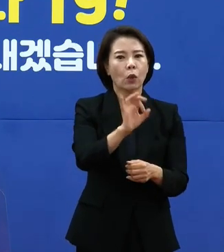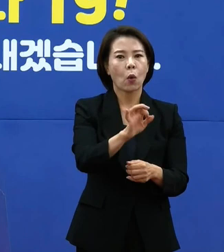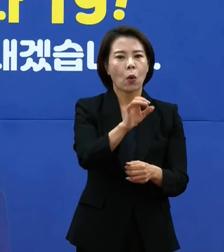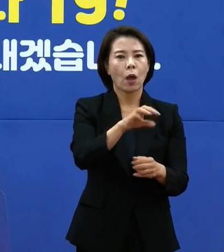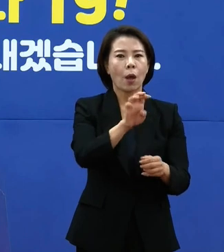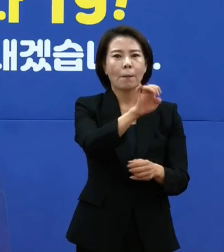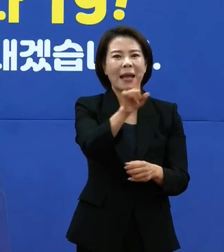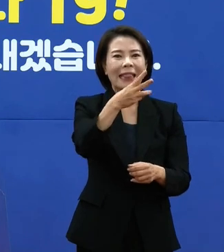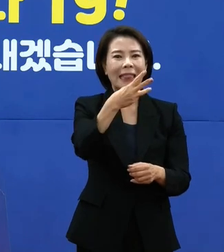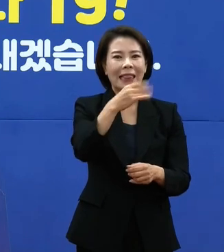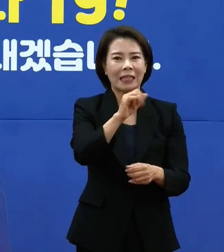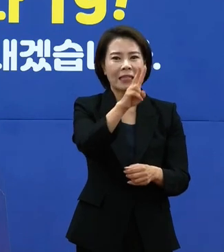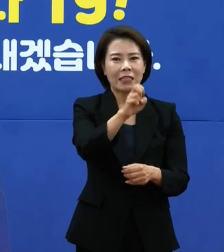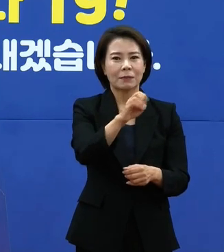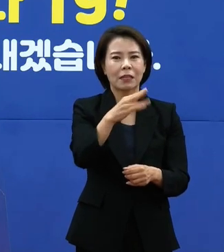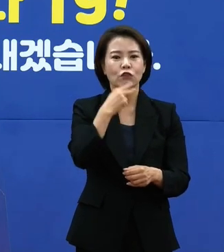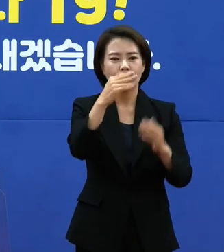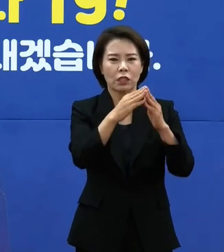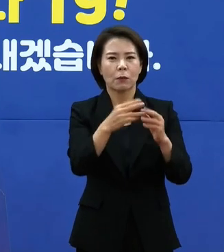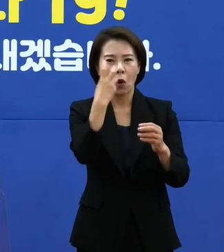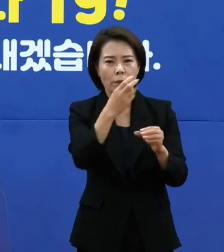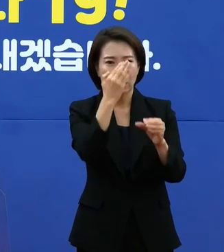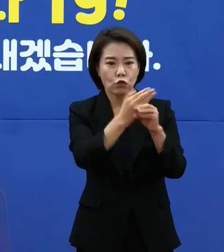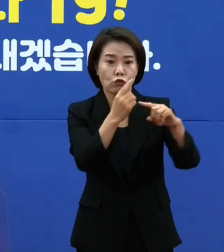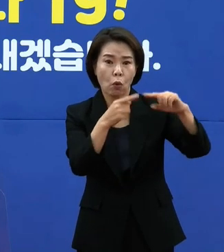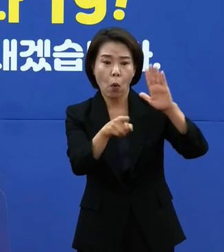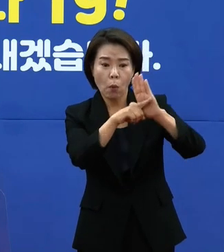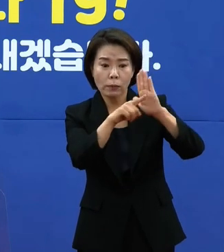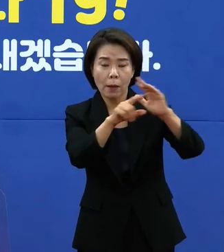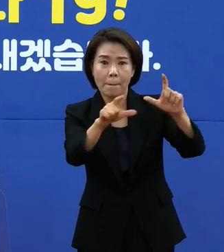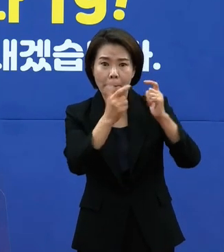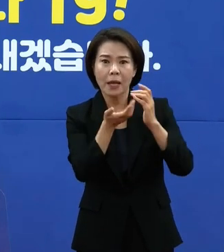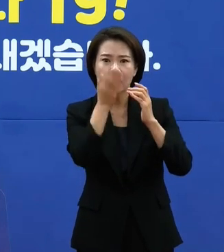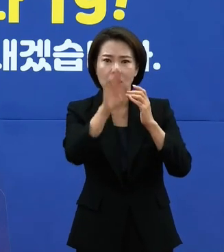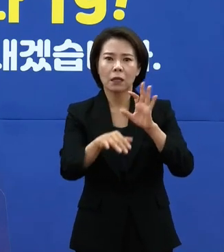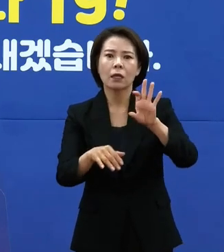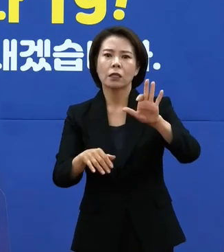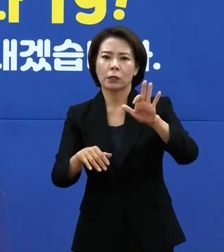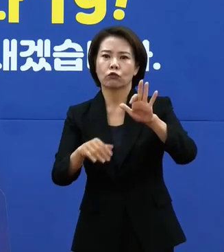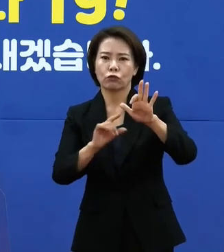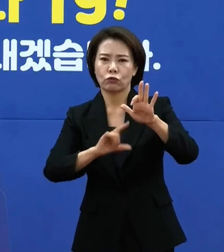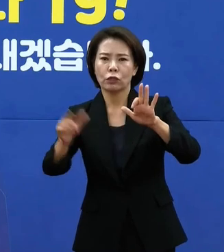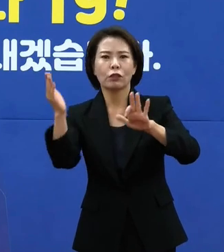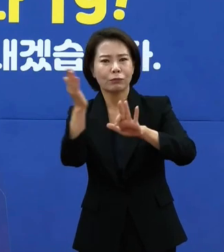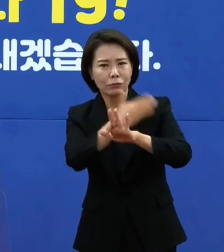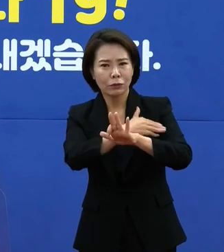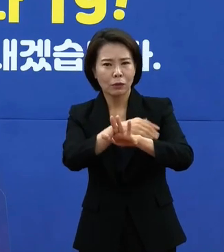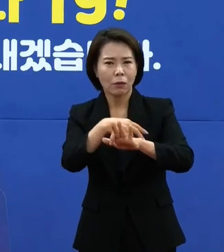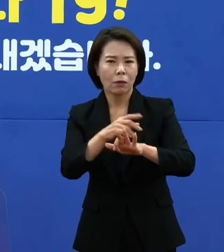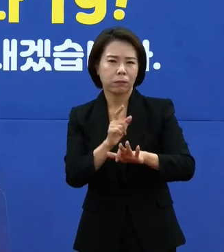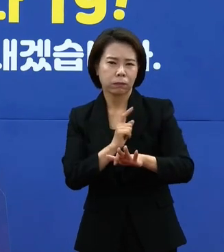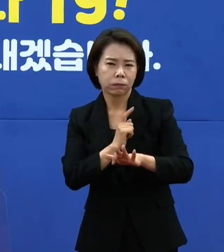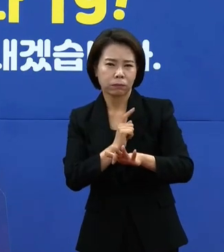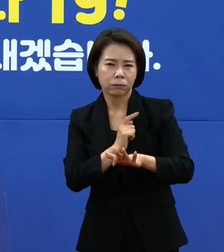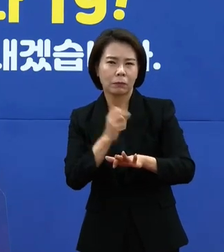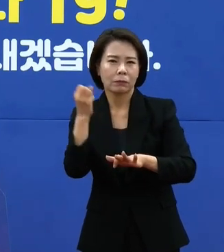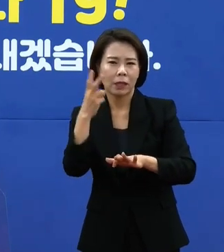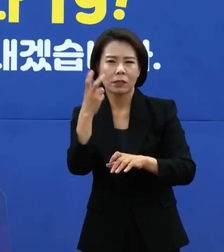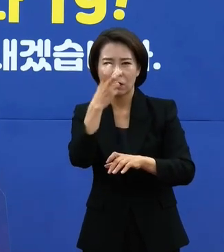24 유흥주점 관련 검사에서 음성 판정을 받았지만 19일부터 증상이 나타나 재검사 결과